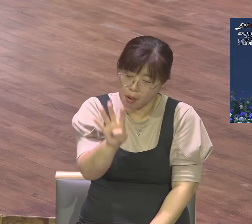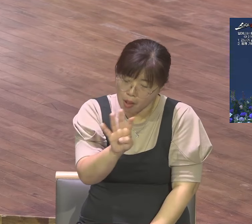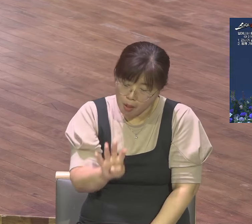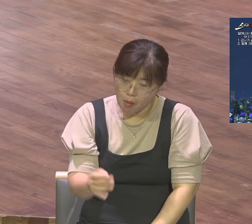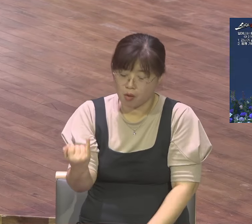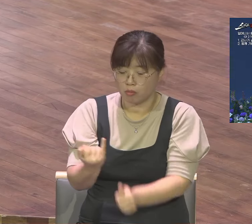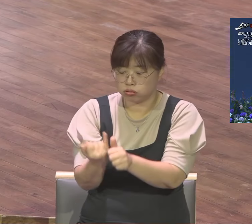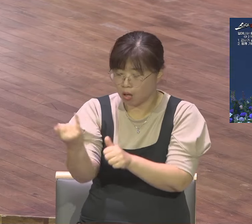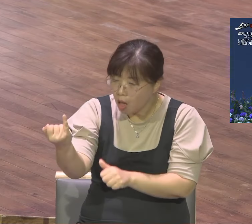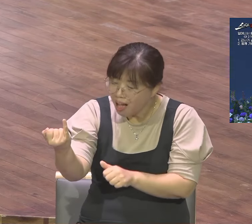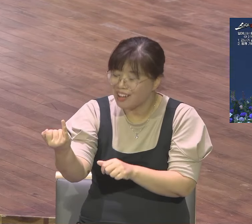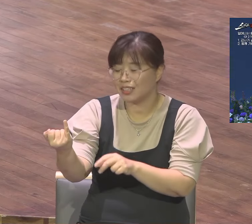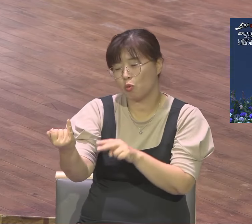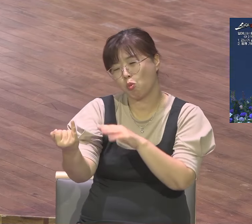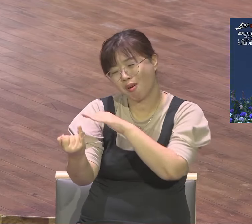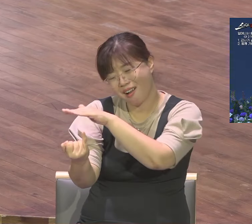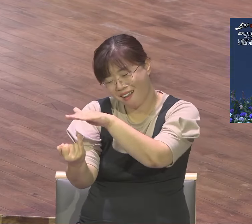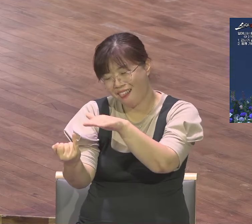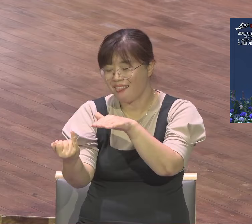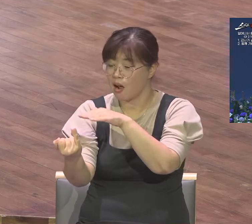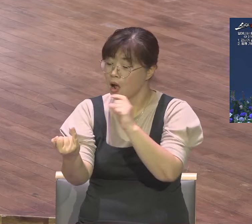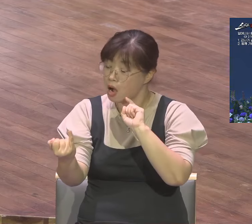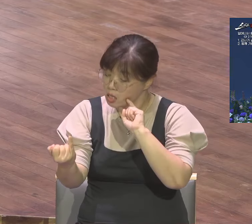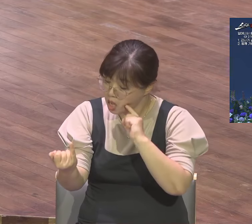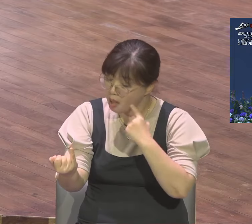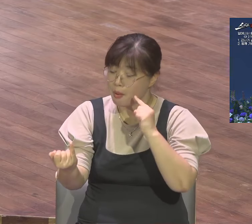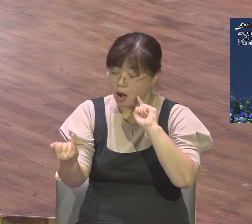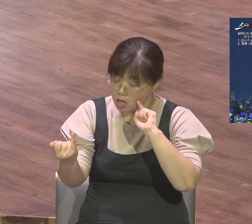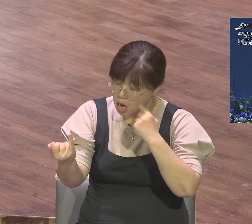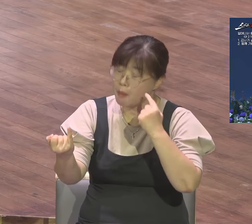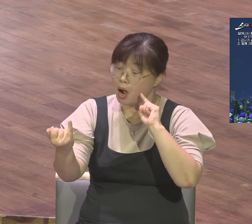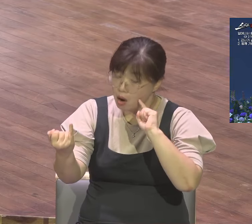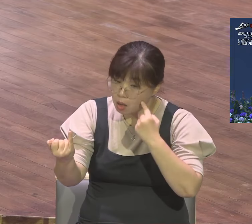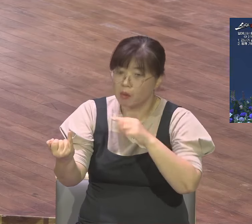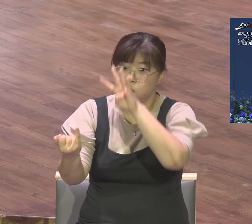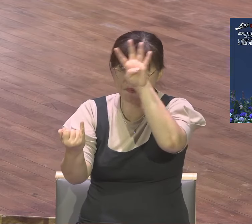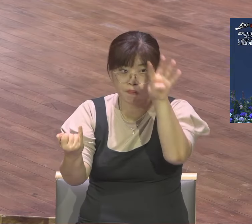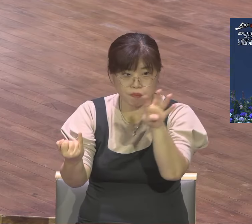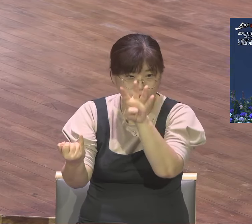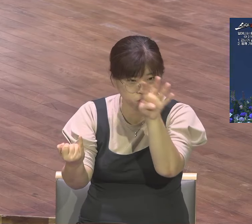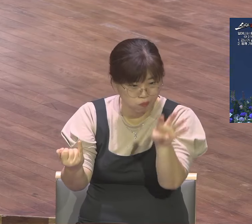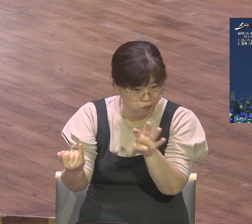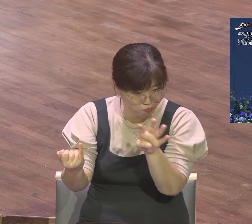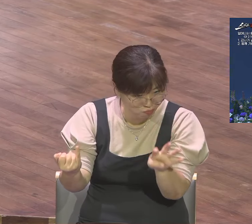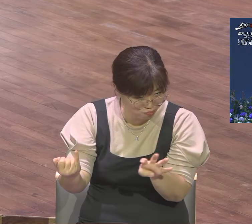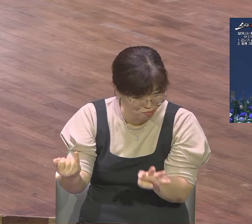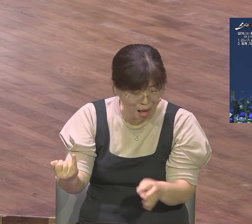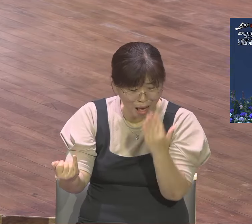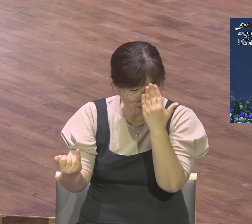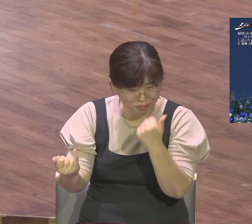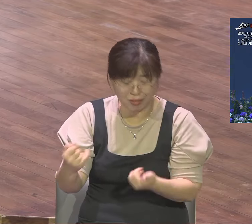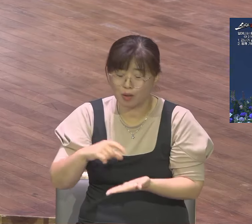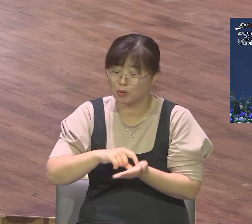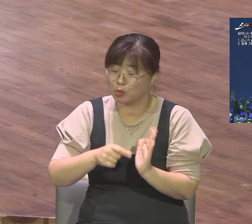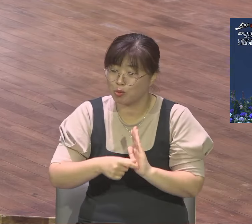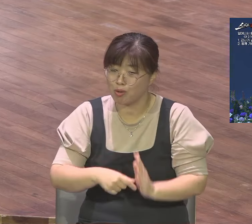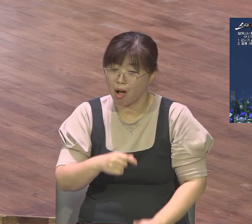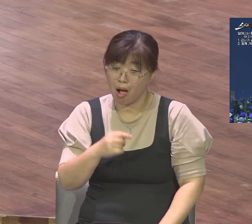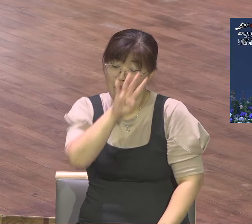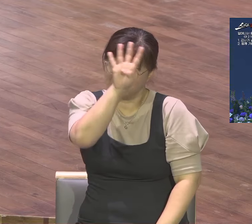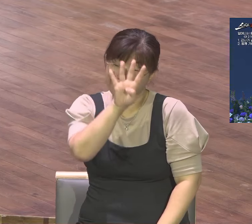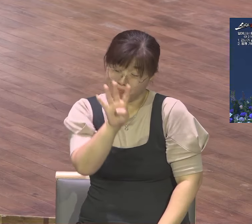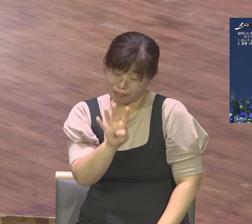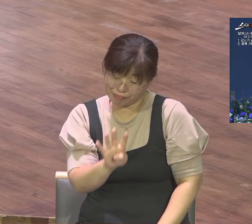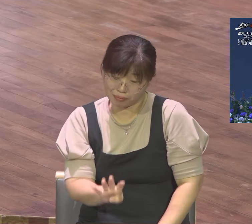보면요, 착각에 빠질 정도로 뭐요, 살리는 고백이라고요. 살리는